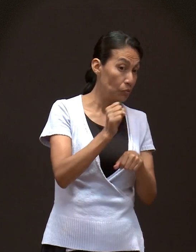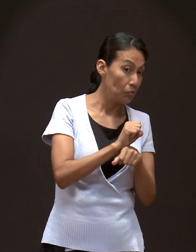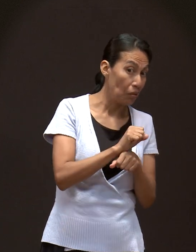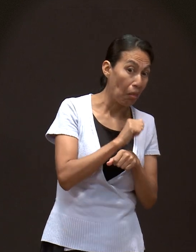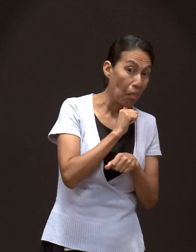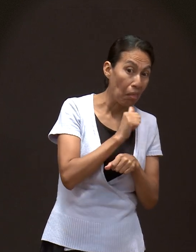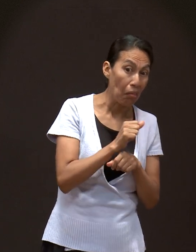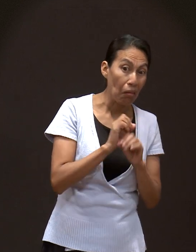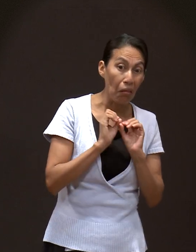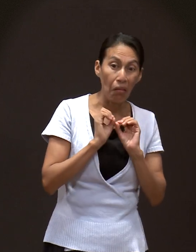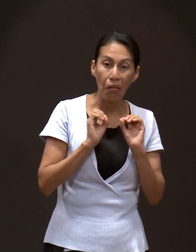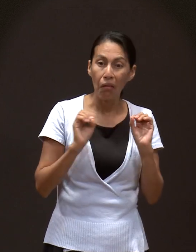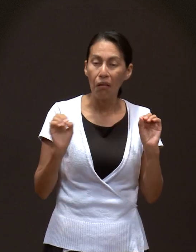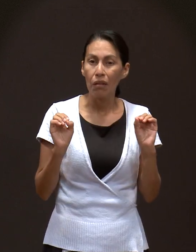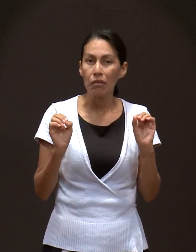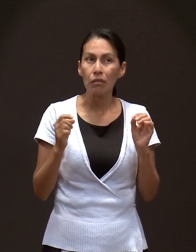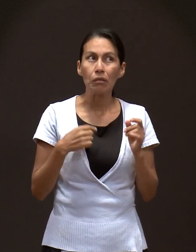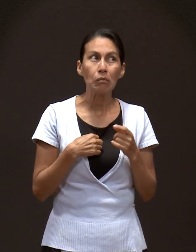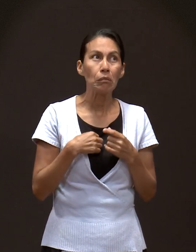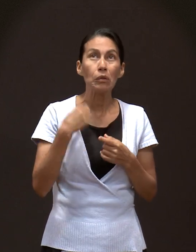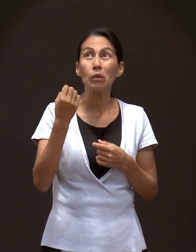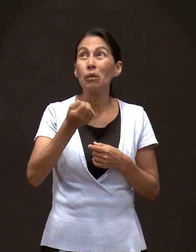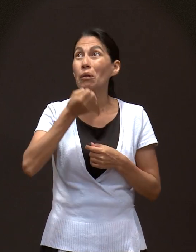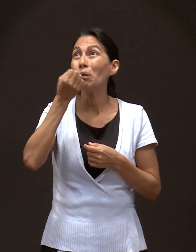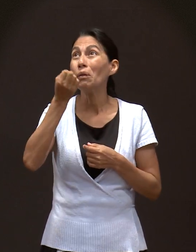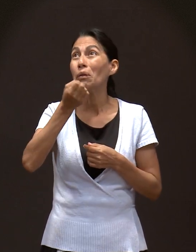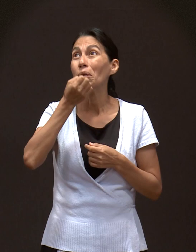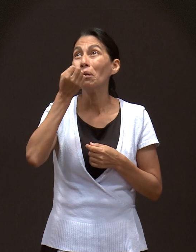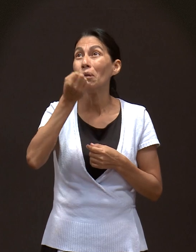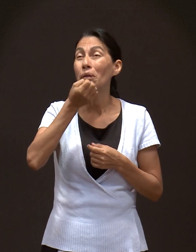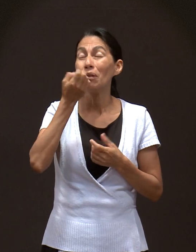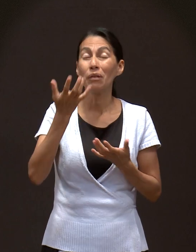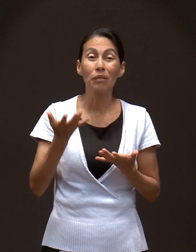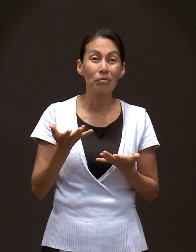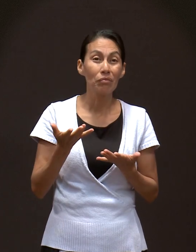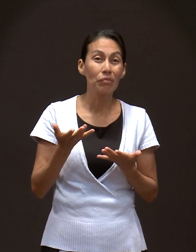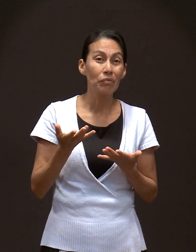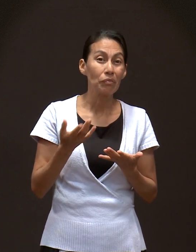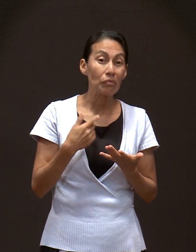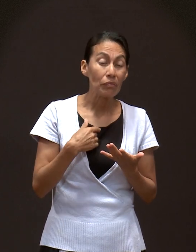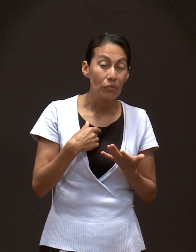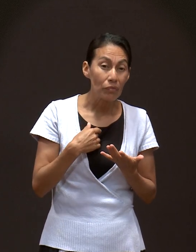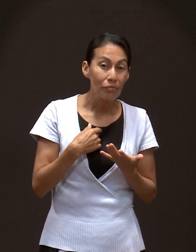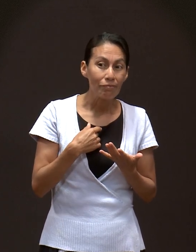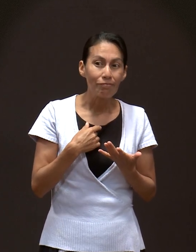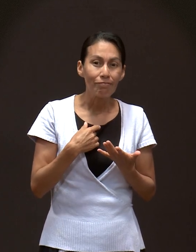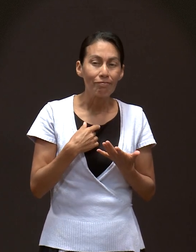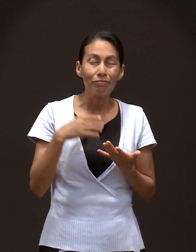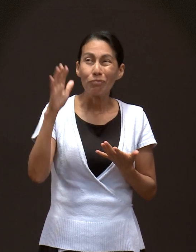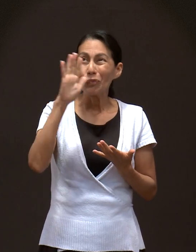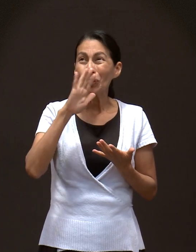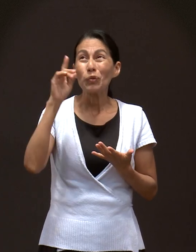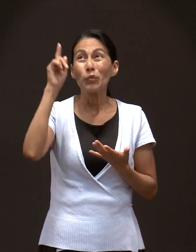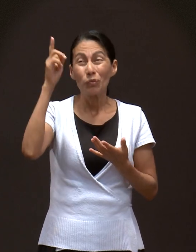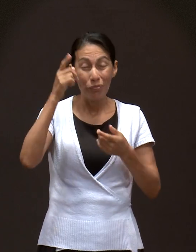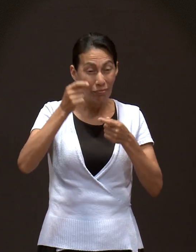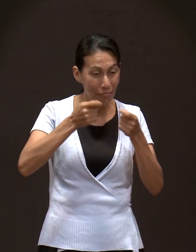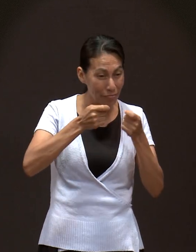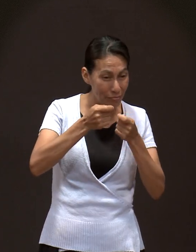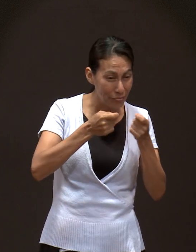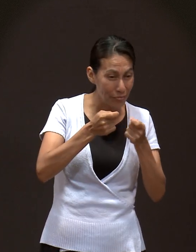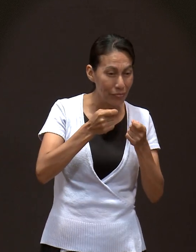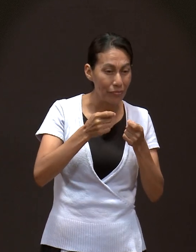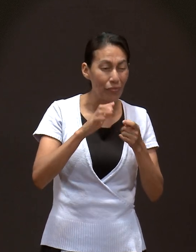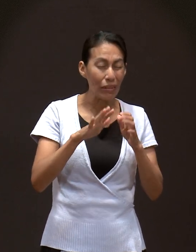Y pasaron las dos semanas, pero yo no recibía respuesta. Y yo seguí orando porque, pues, quería poner todo en el